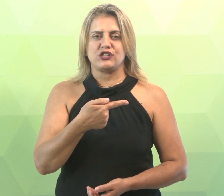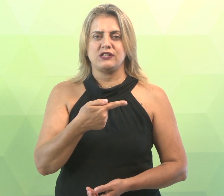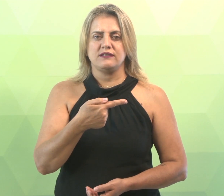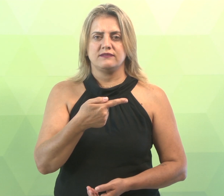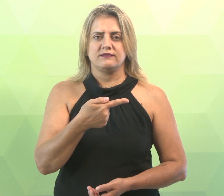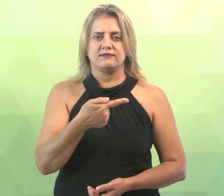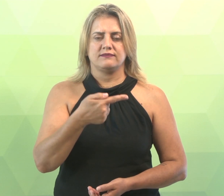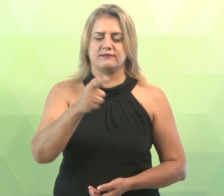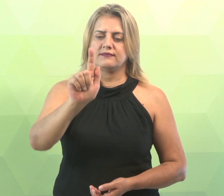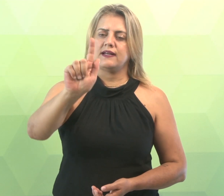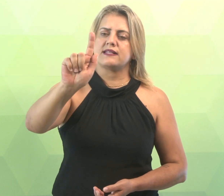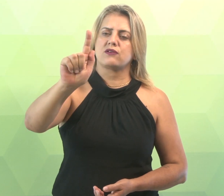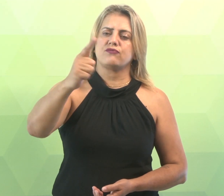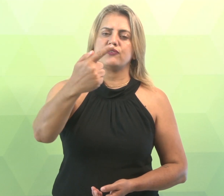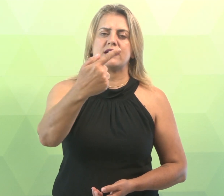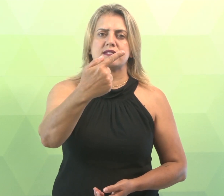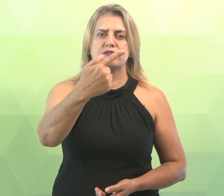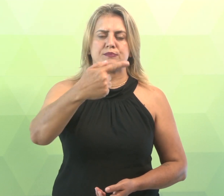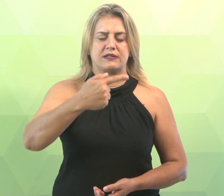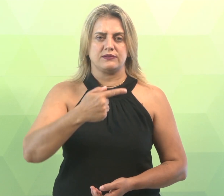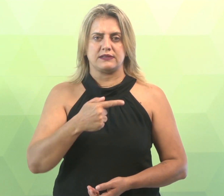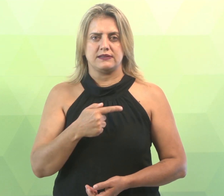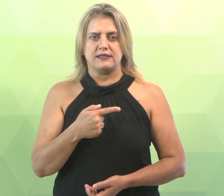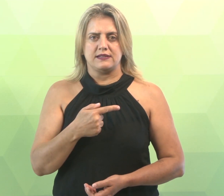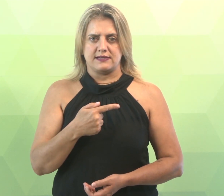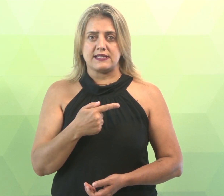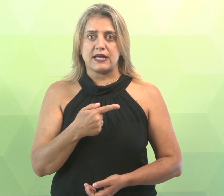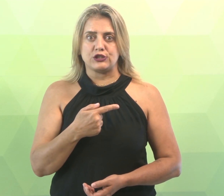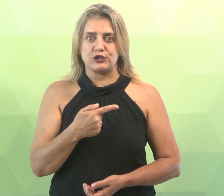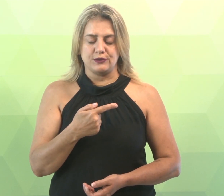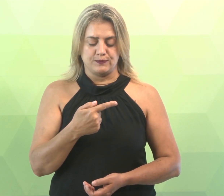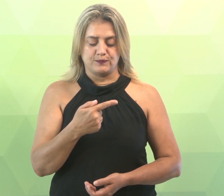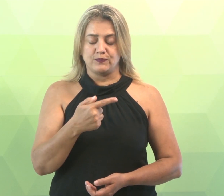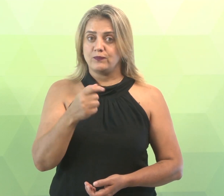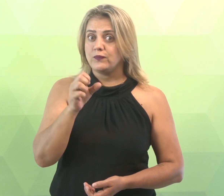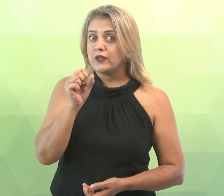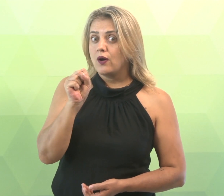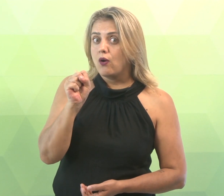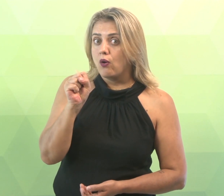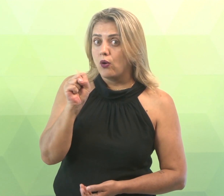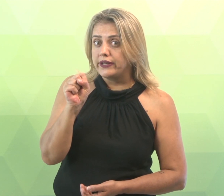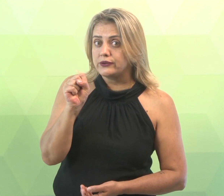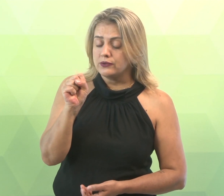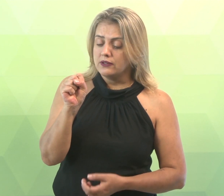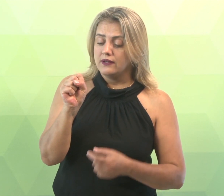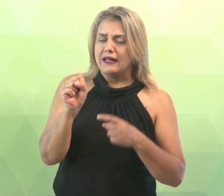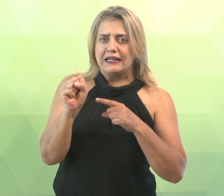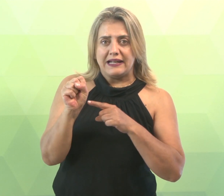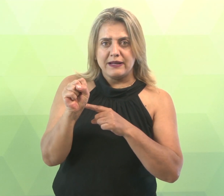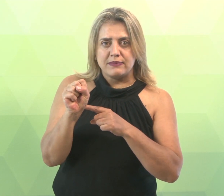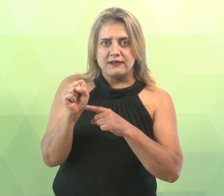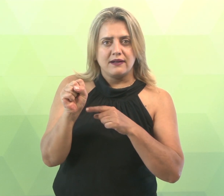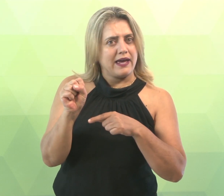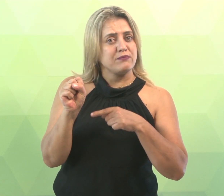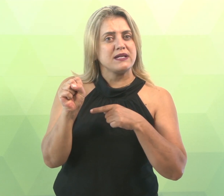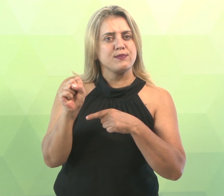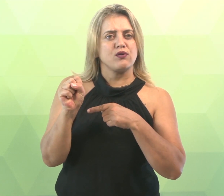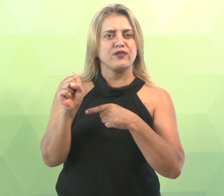7, essa configuração de mãos. 7, 8, lembra? É a mesma